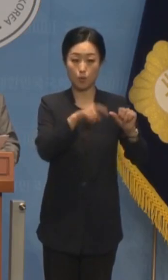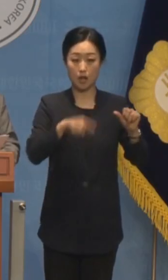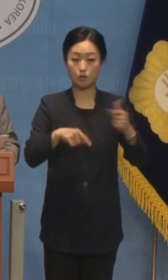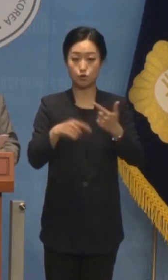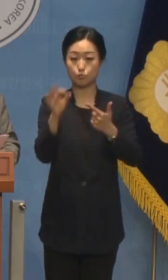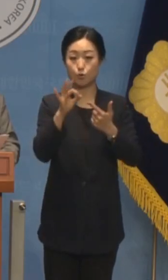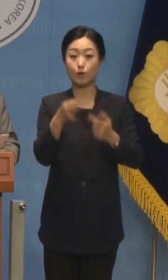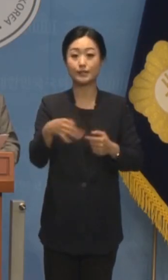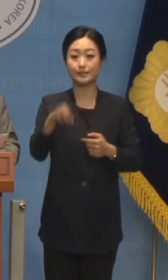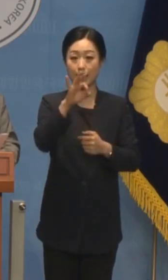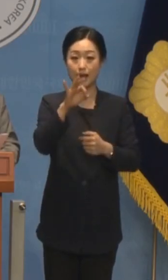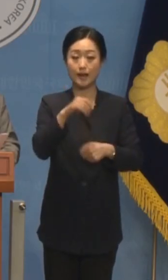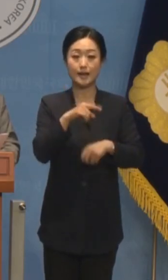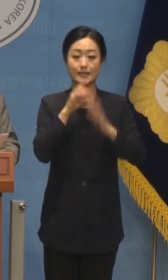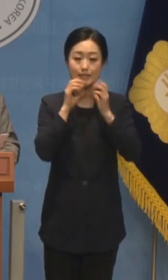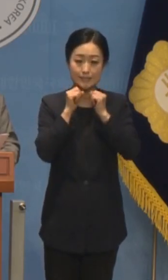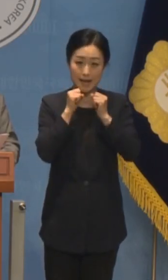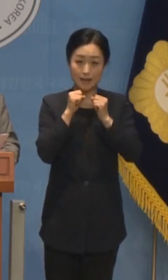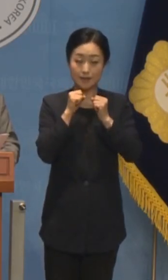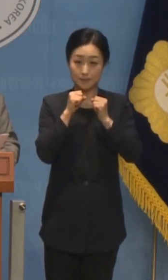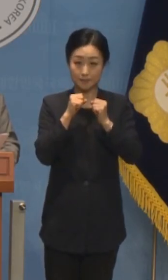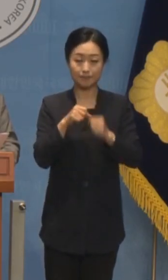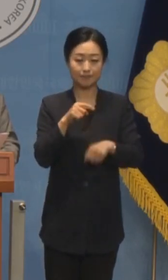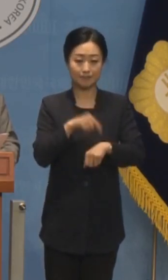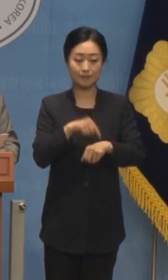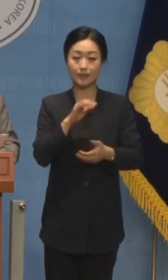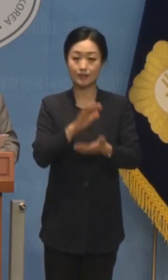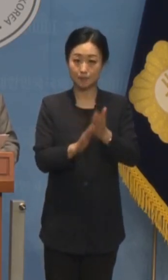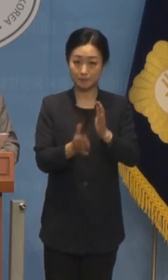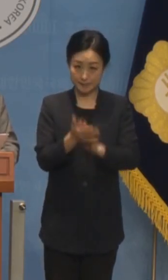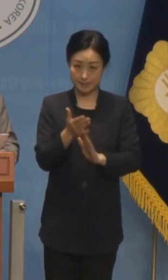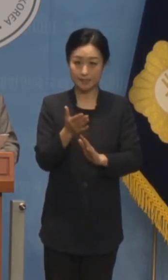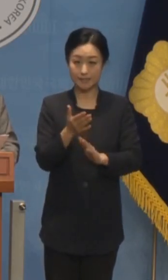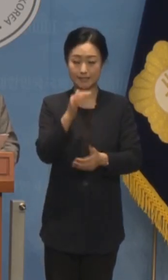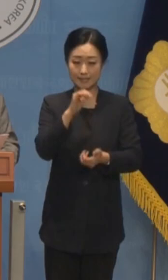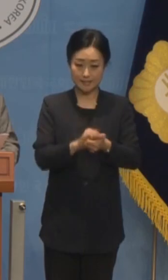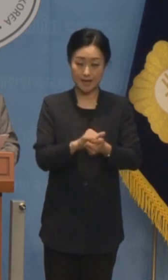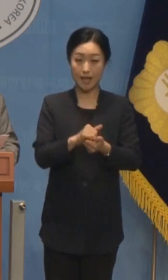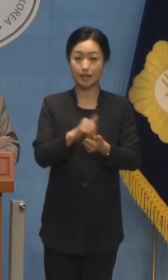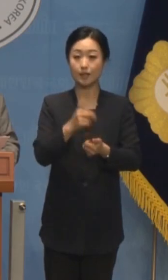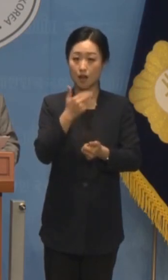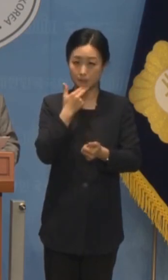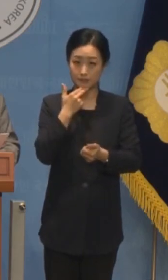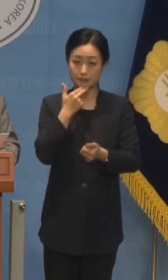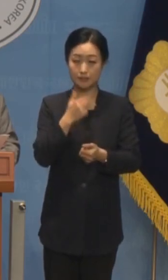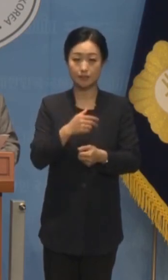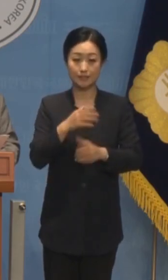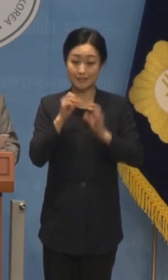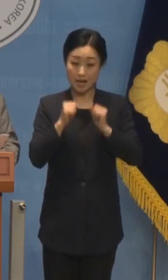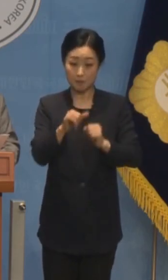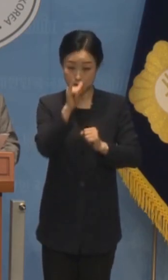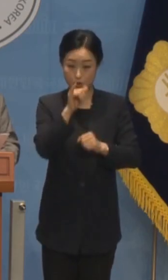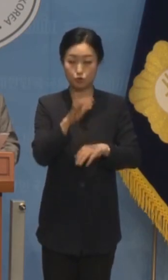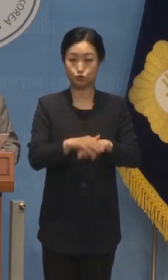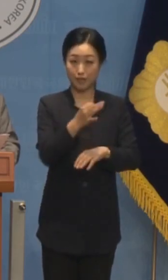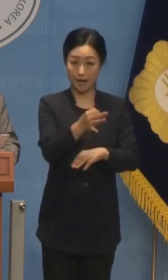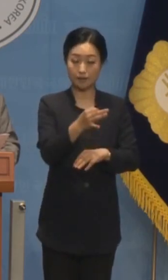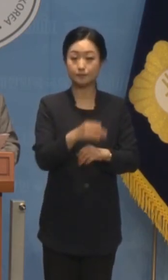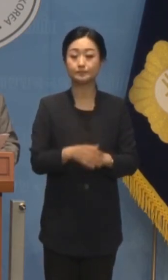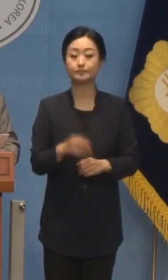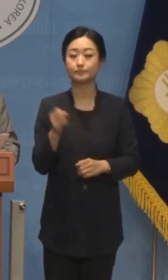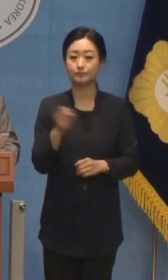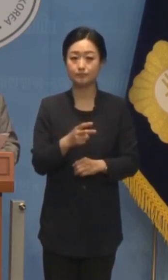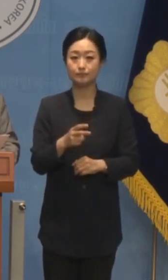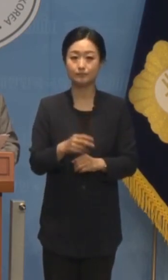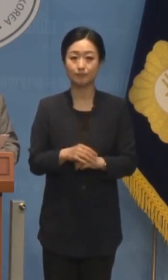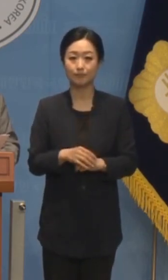인상 시간외수당은 제한없이 한만큼 수령 당직 무비 인상 간부